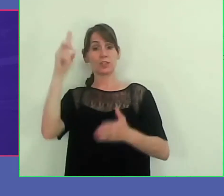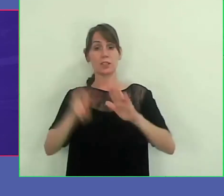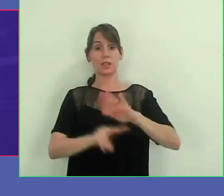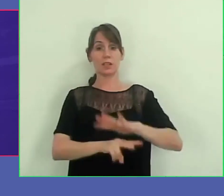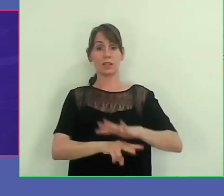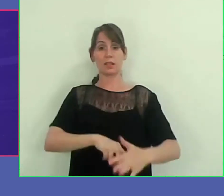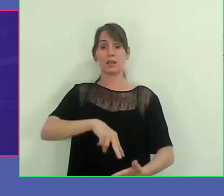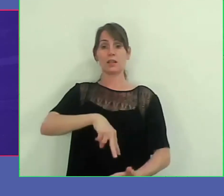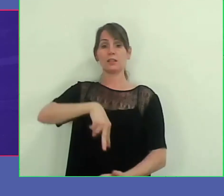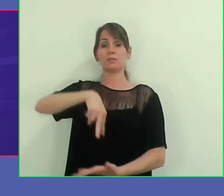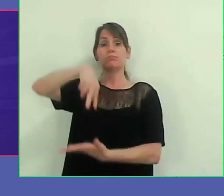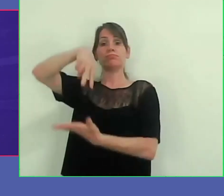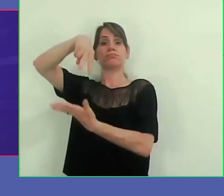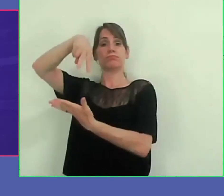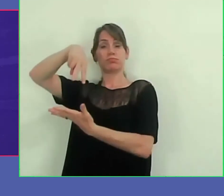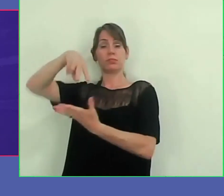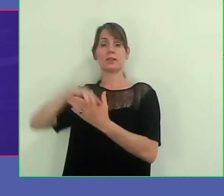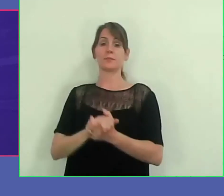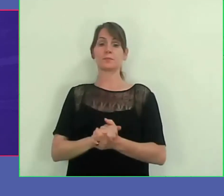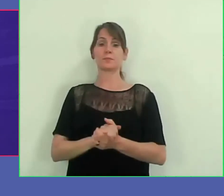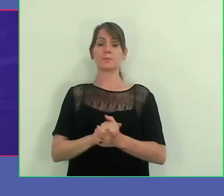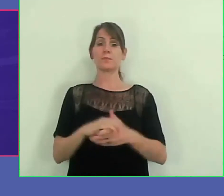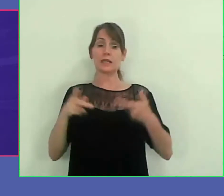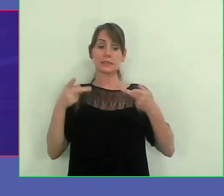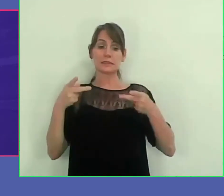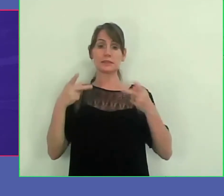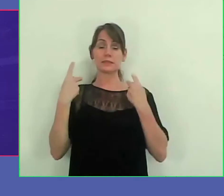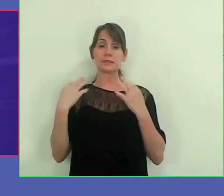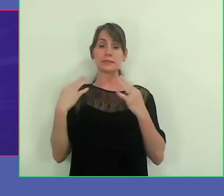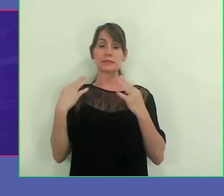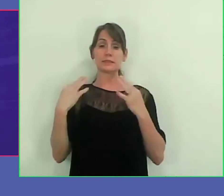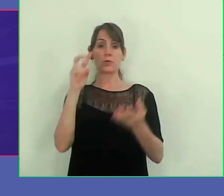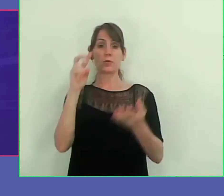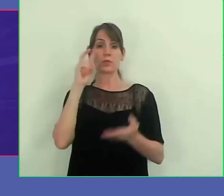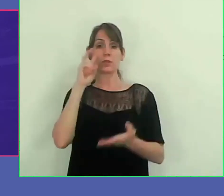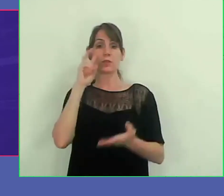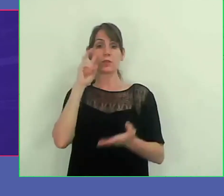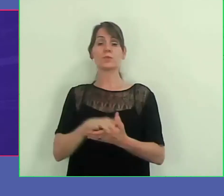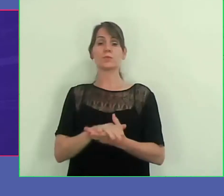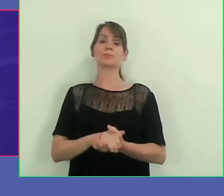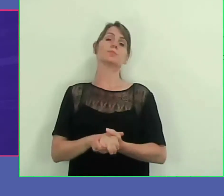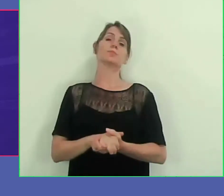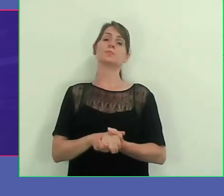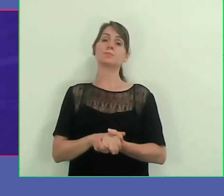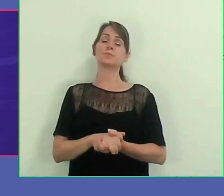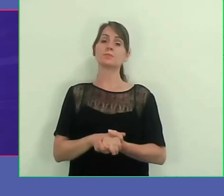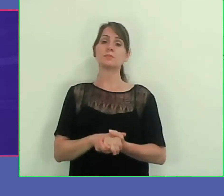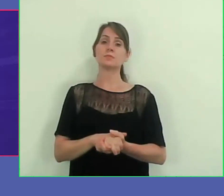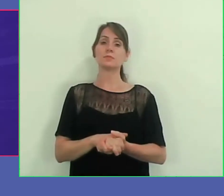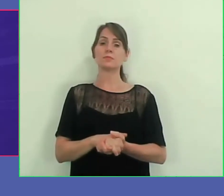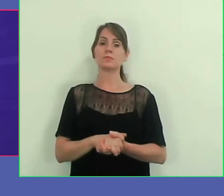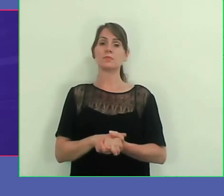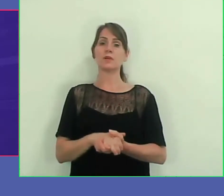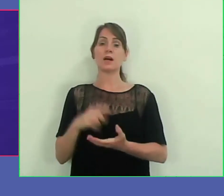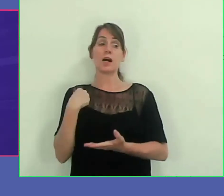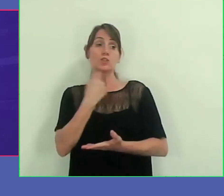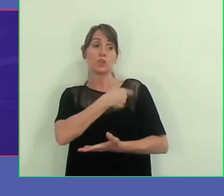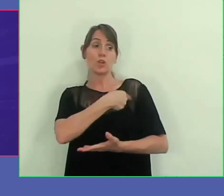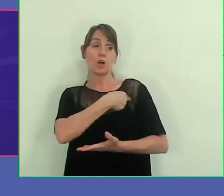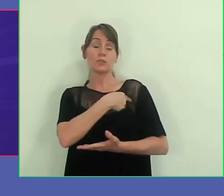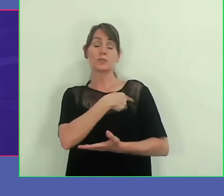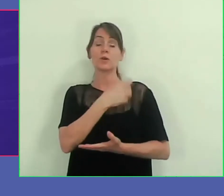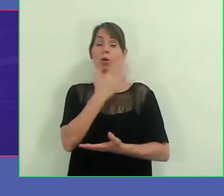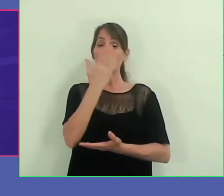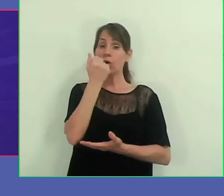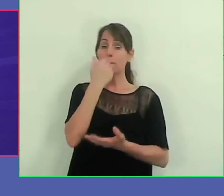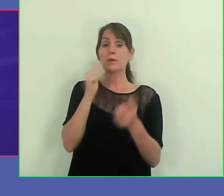mas às testemunhas que foram anteriormente escolhidas por Deus, isto é, a nós que comemos e bebemos com ele depois